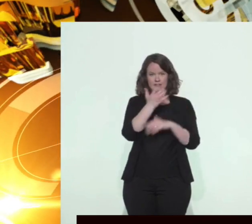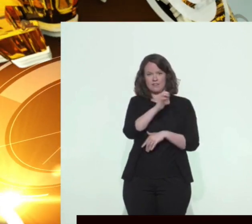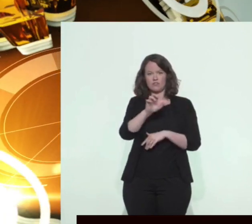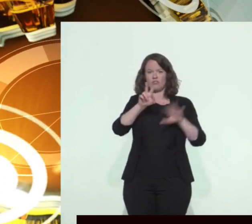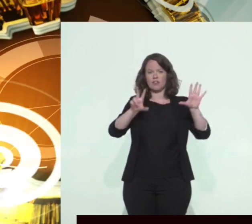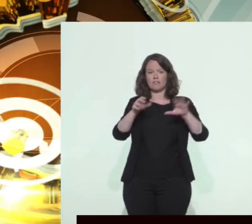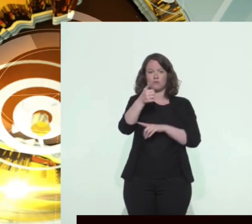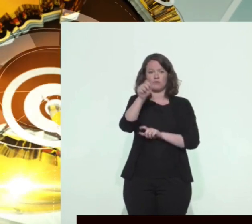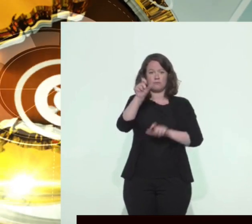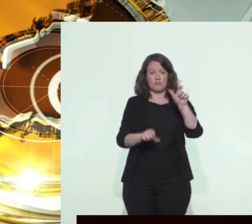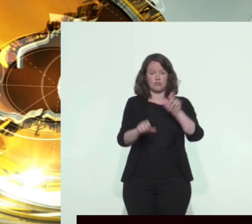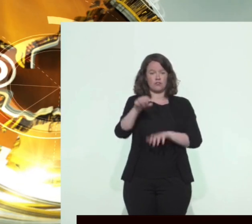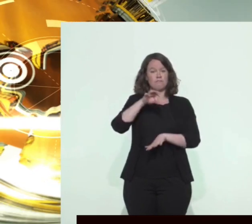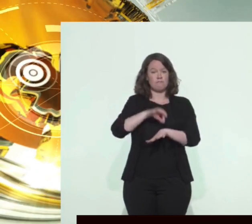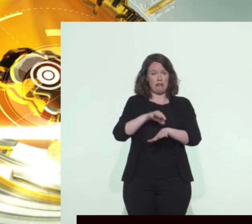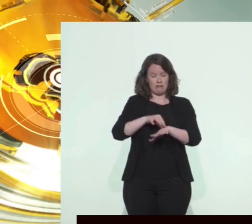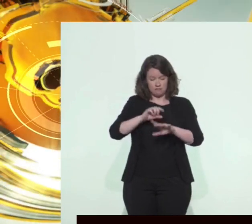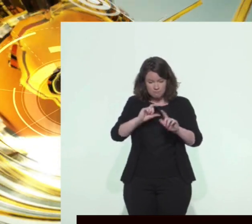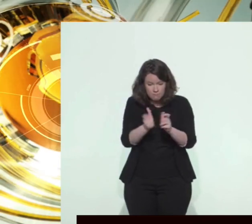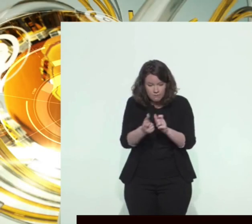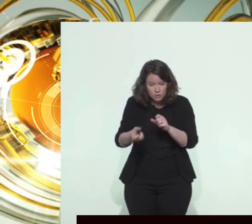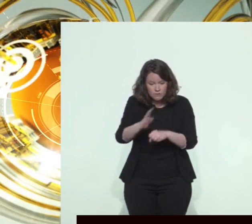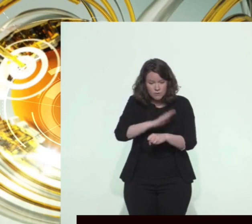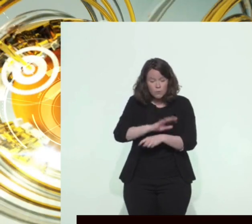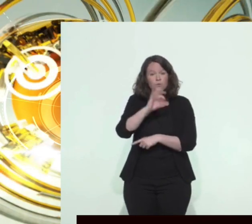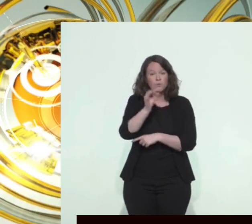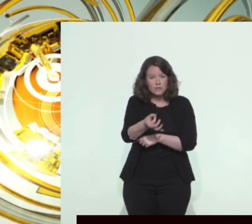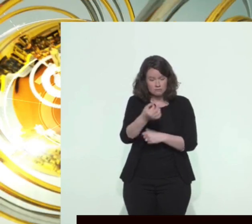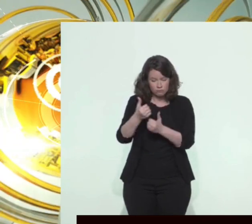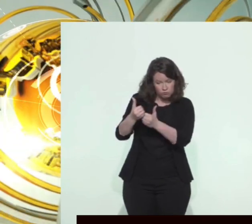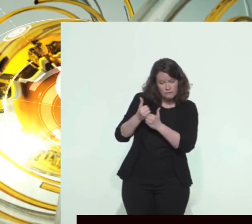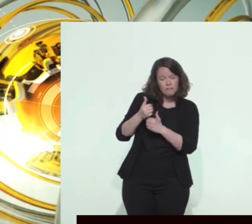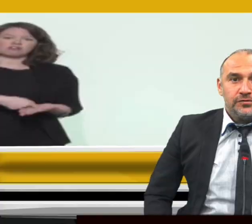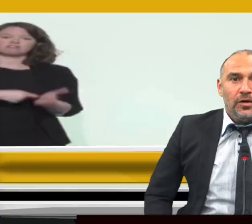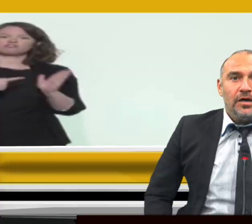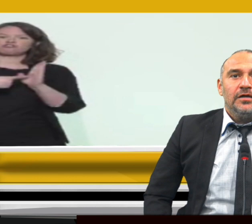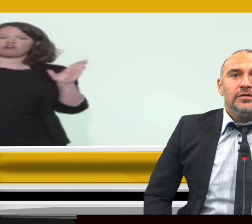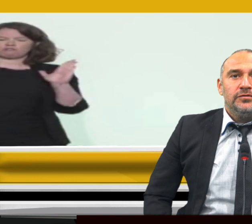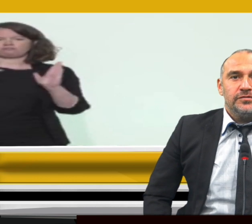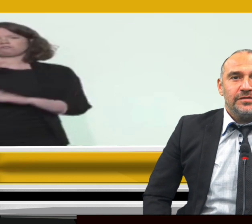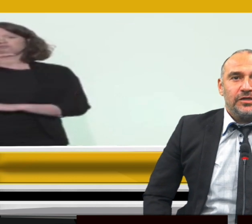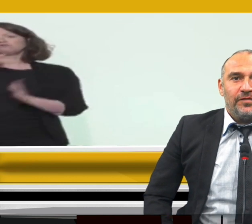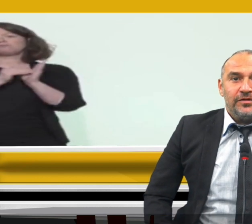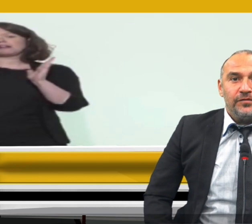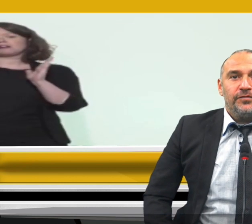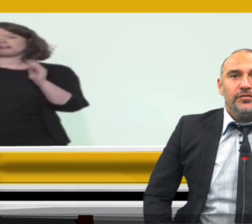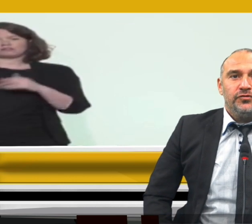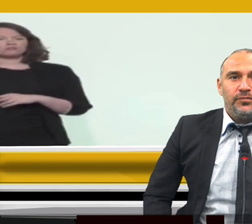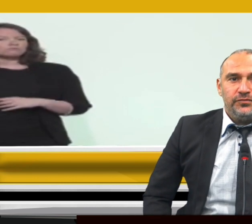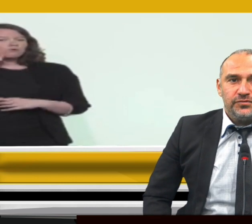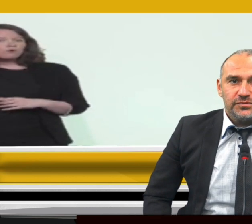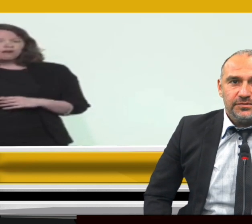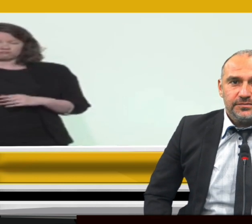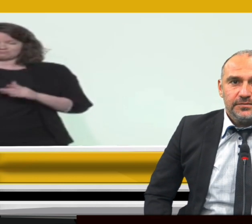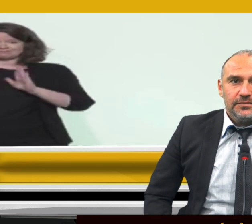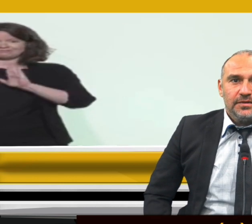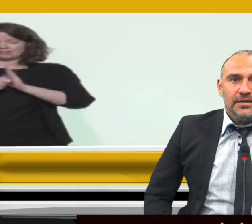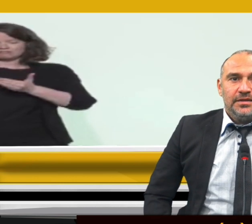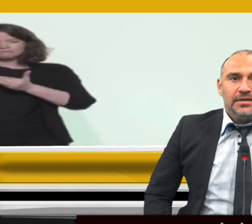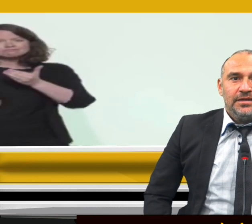coronavirus, selon les estimations de Santé publique France. Je vous remercie. Soit 289 de